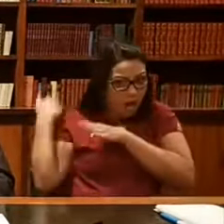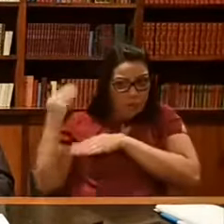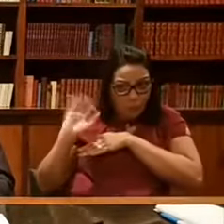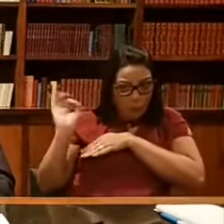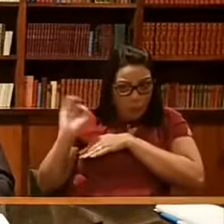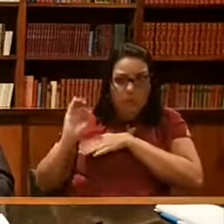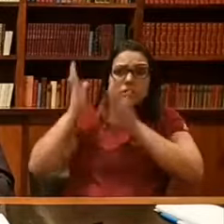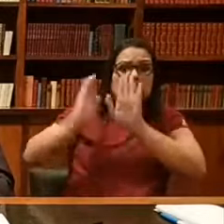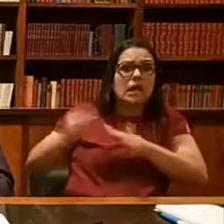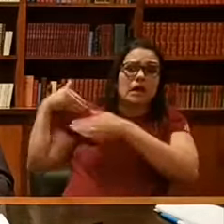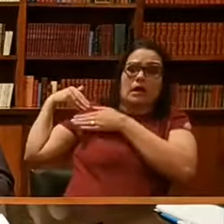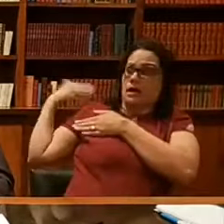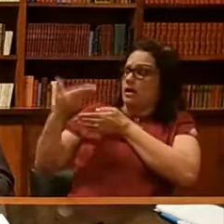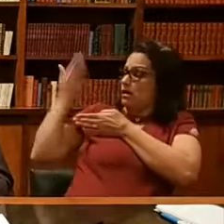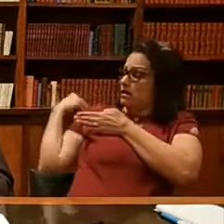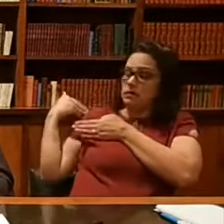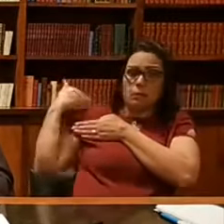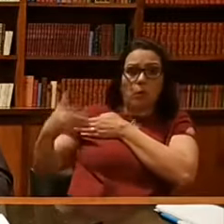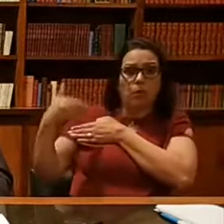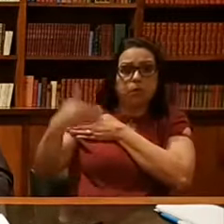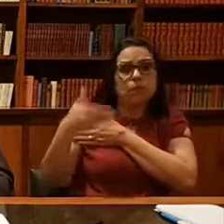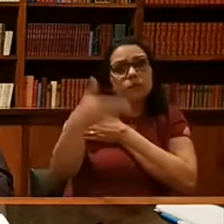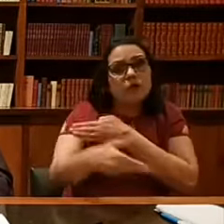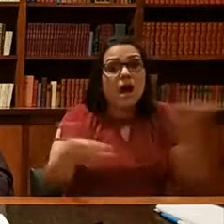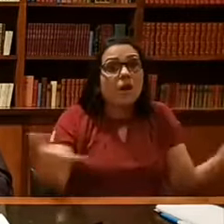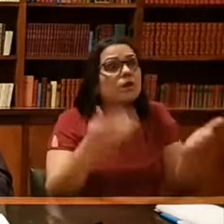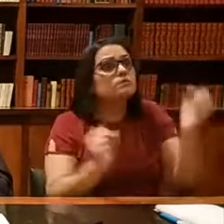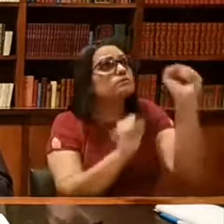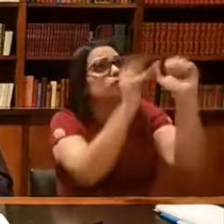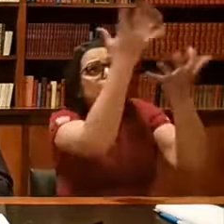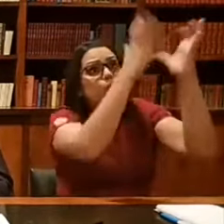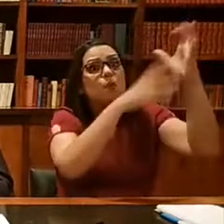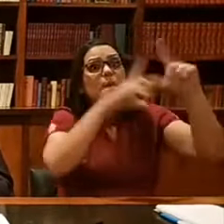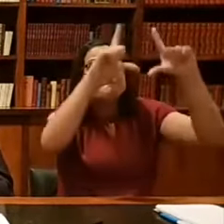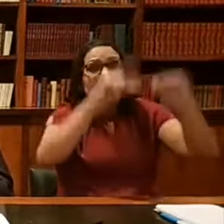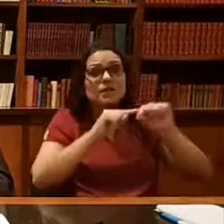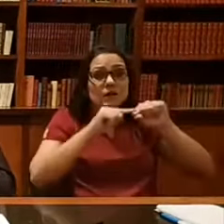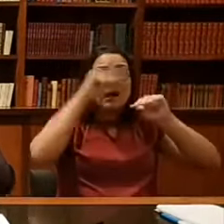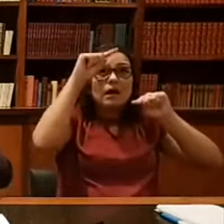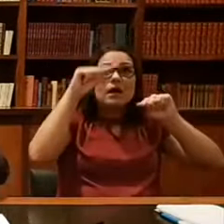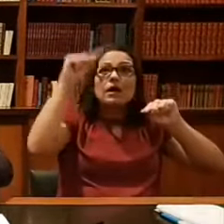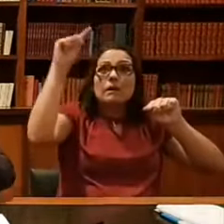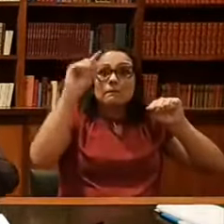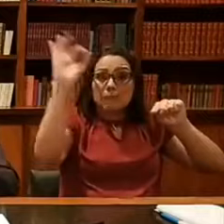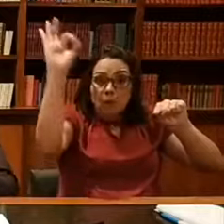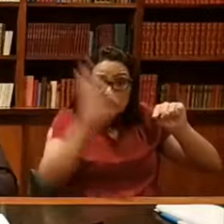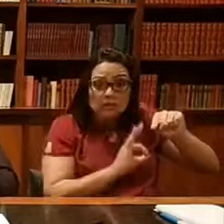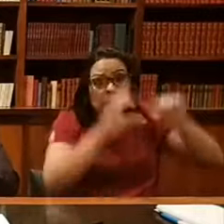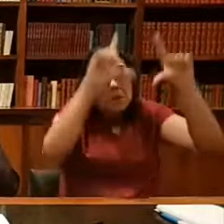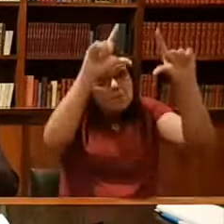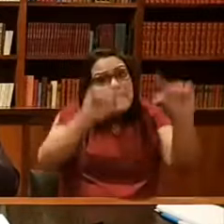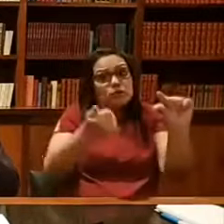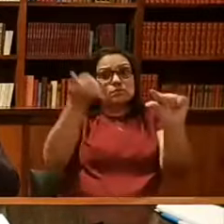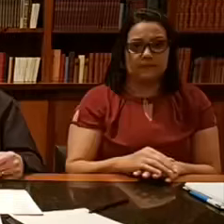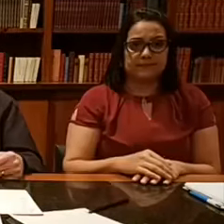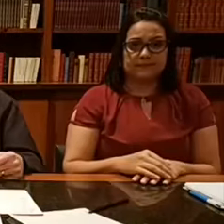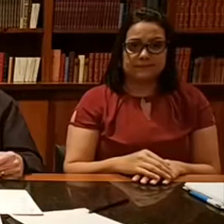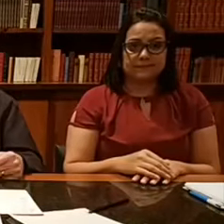o que está existindo é abaixo da média dos últimos 15 anos. Tá? Mas o pessoal vai, primeiro lá atrás,